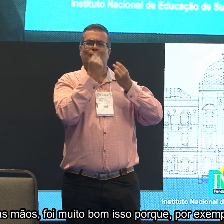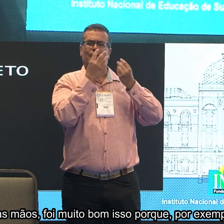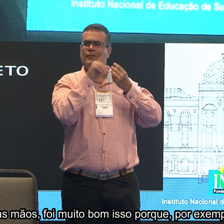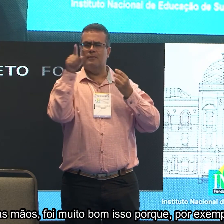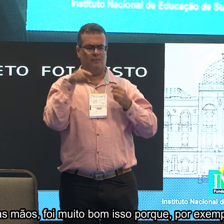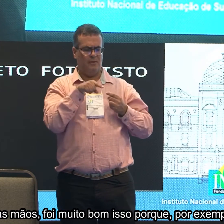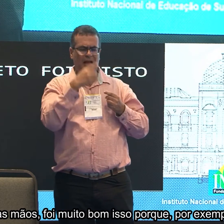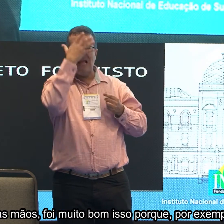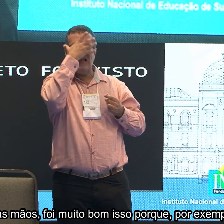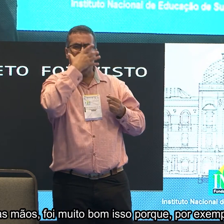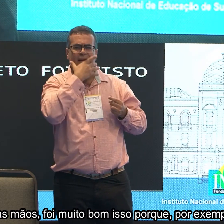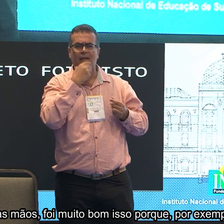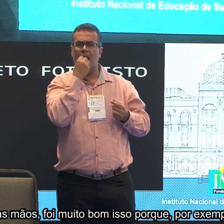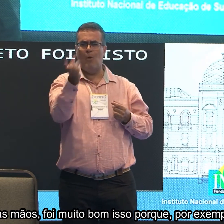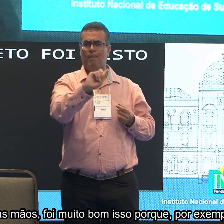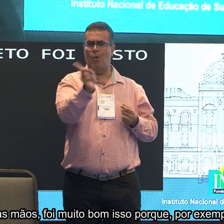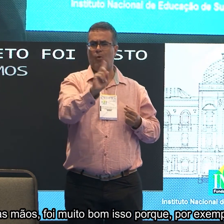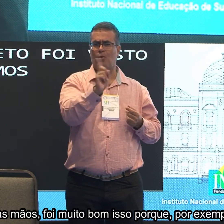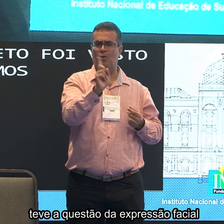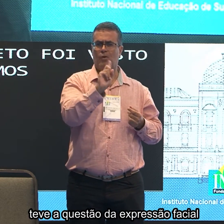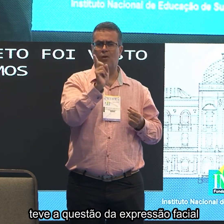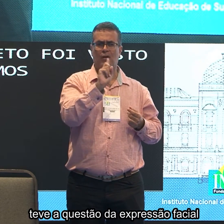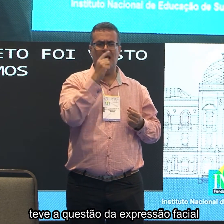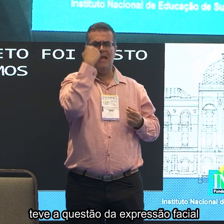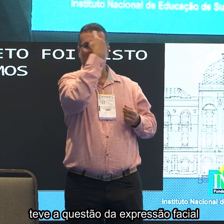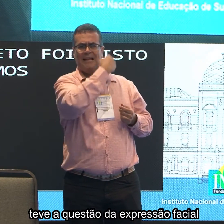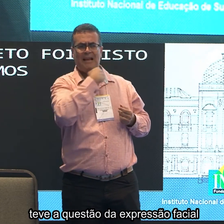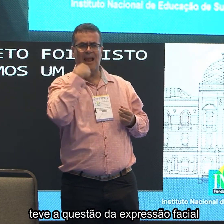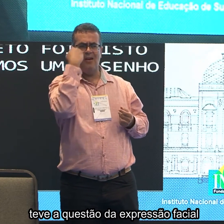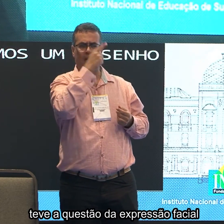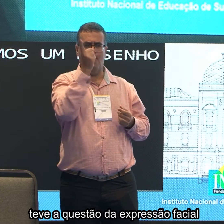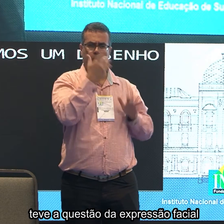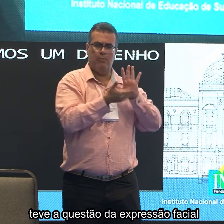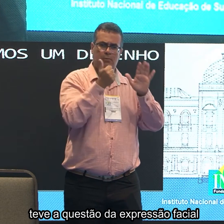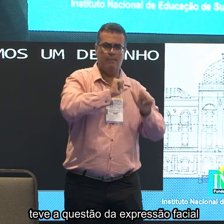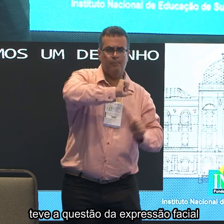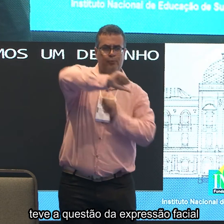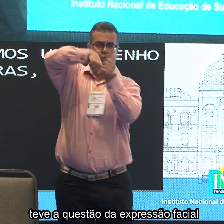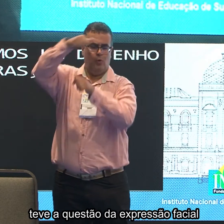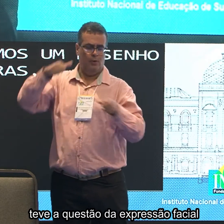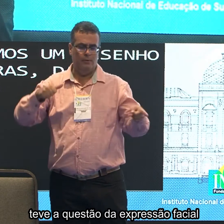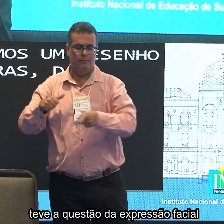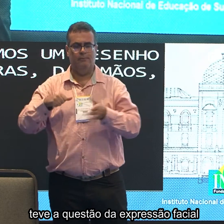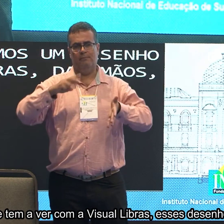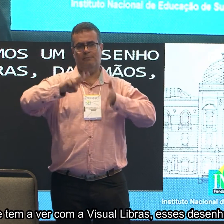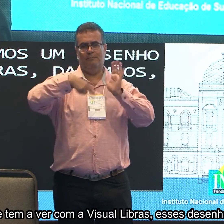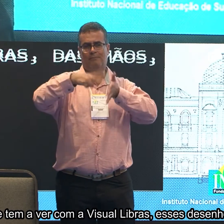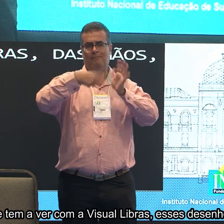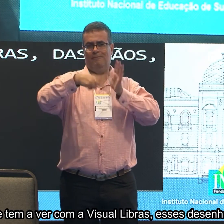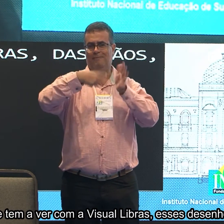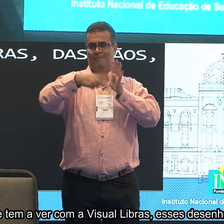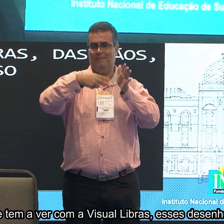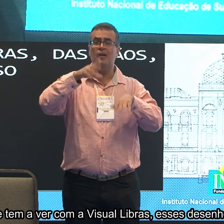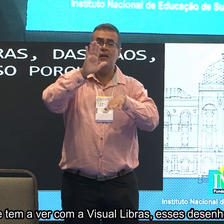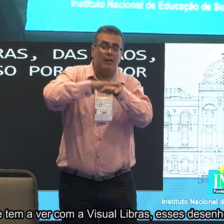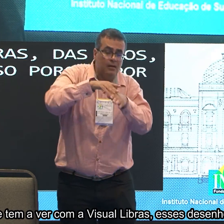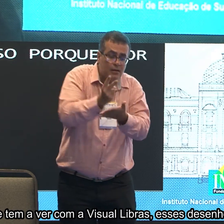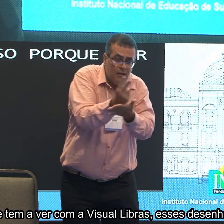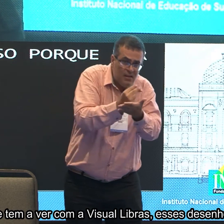foi muito bom isso, porque, por exemplo, teve a questão da expressão facial também, que tem a ver com a